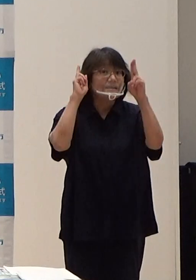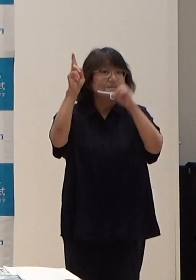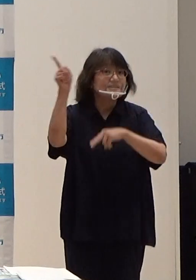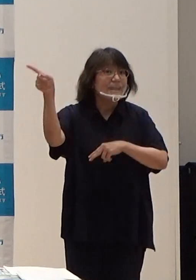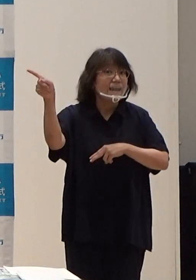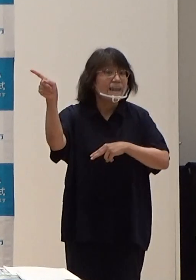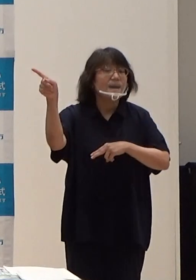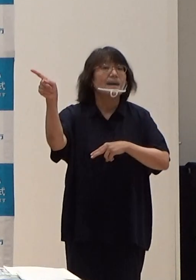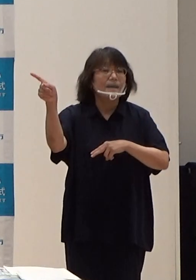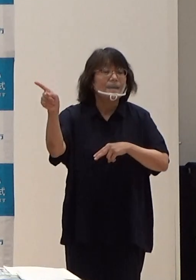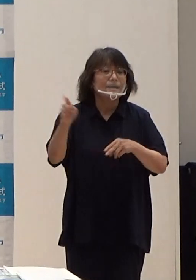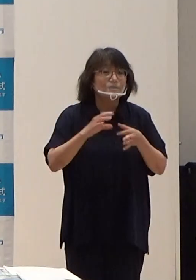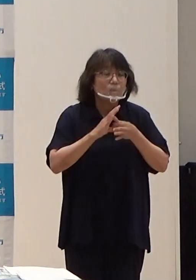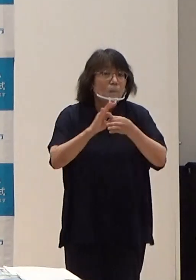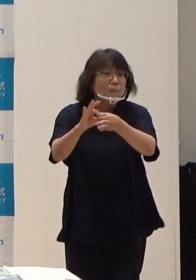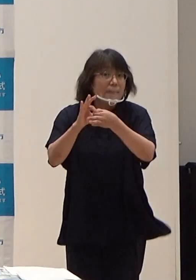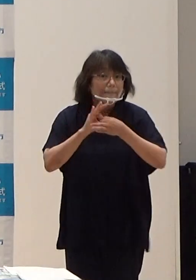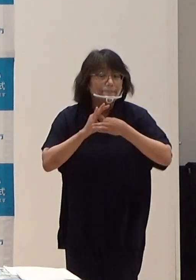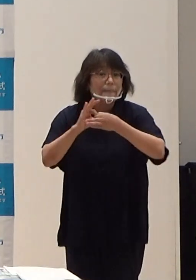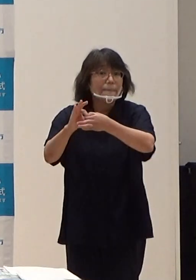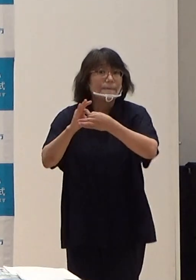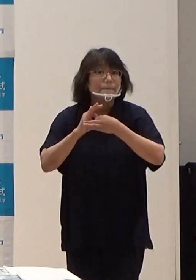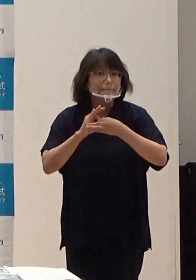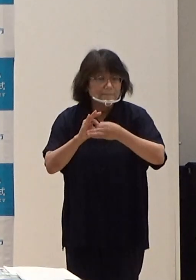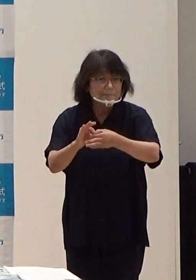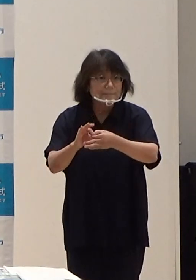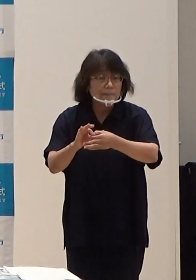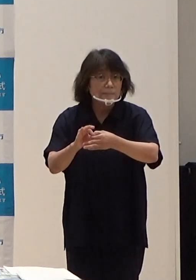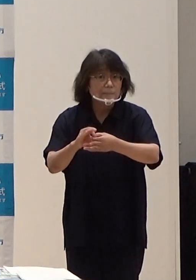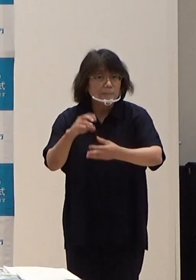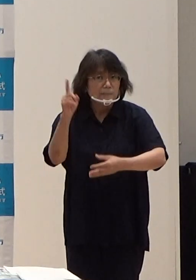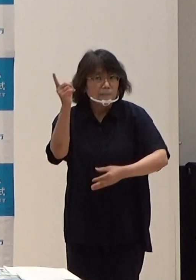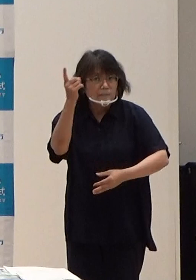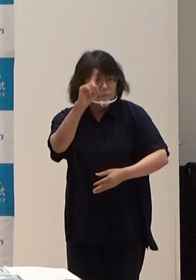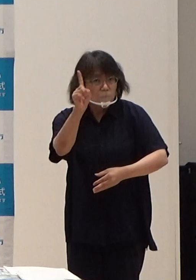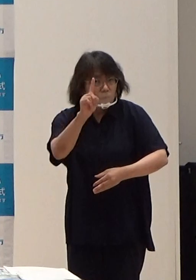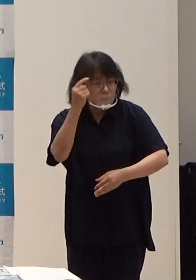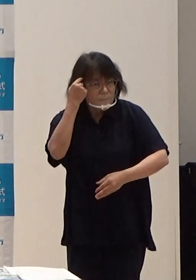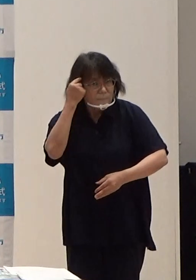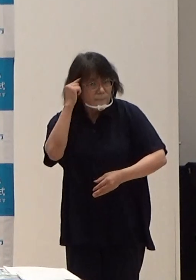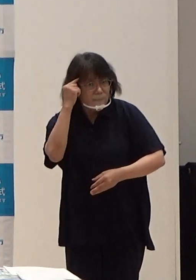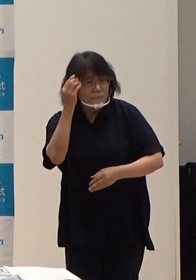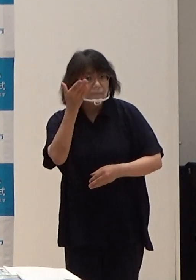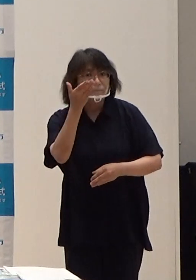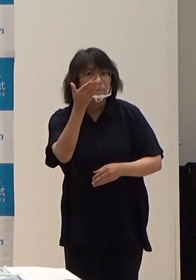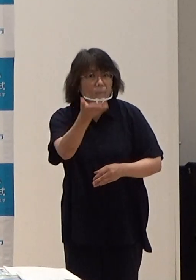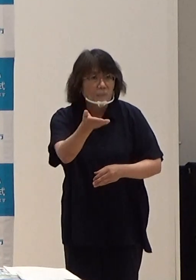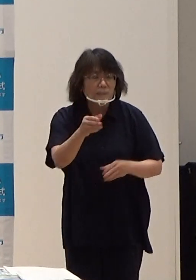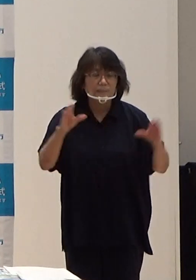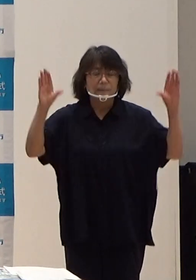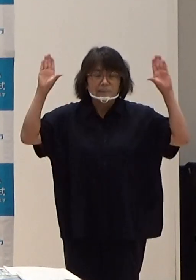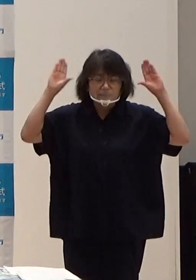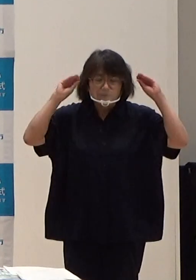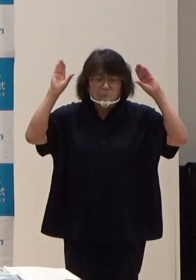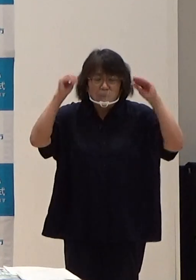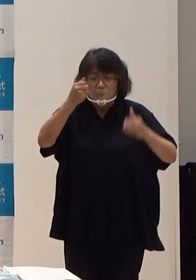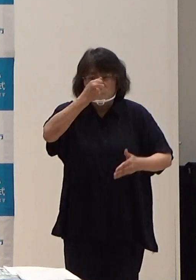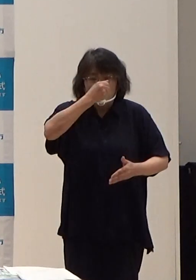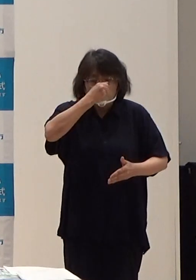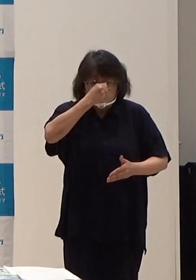緊密な連携を取ってですね、どのようなことを考えておられるのか、十分に情報を得ましてですね、